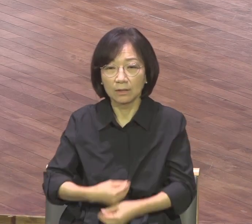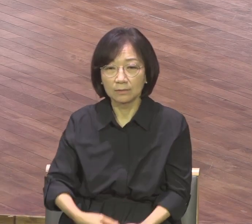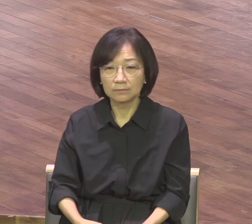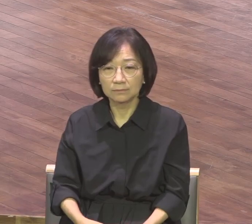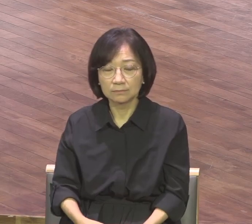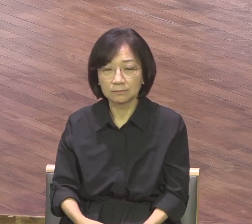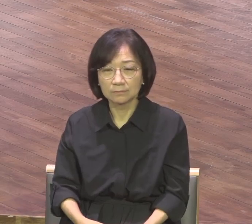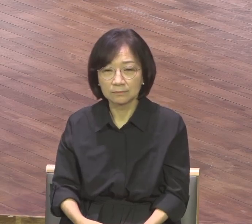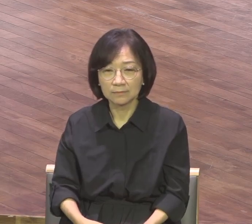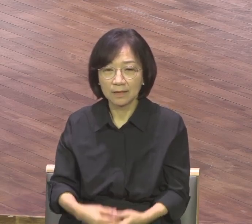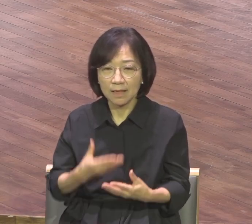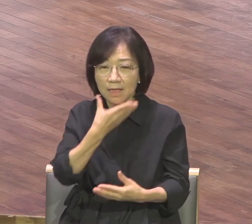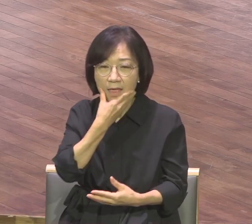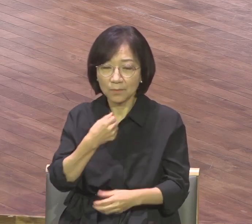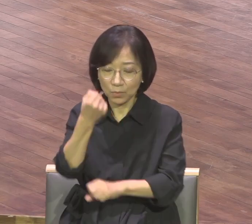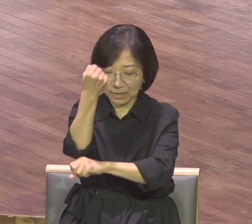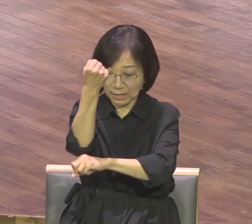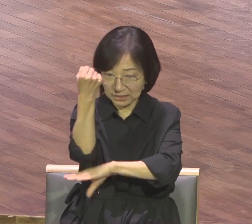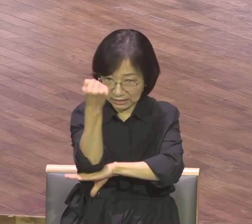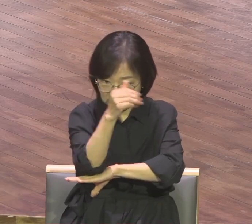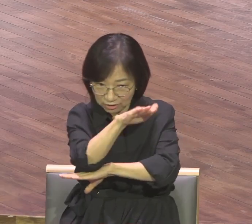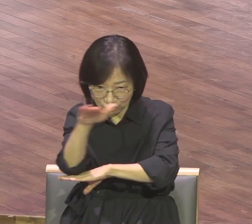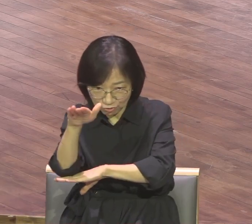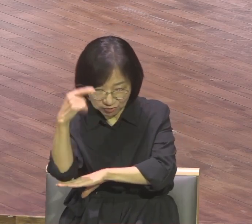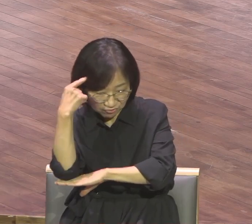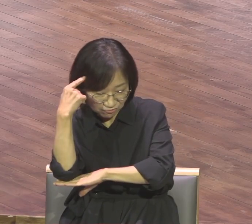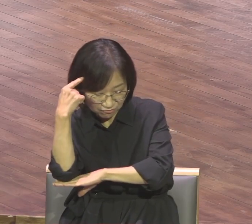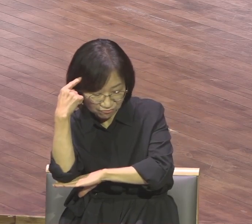그게 행복의 기준인 줄 알고 있어요.